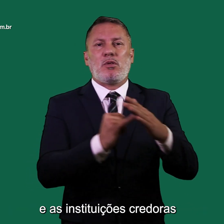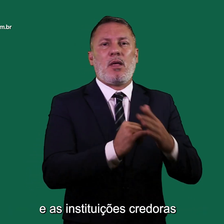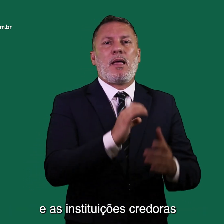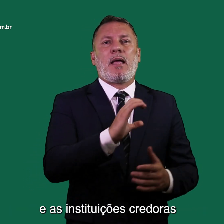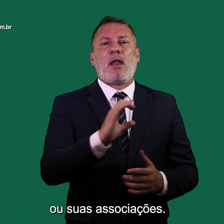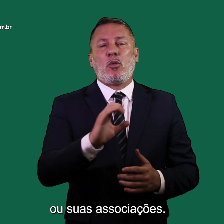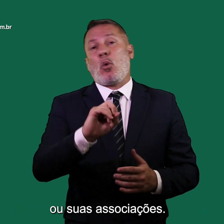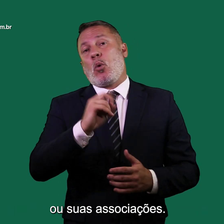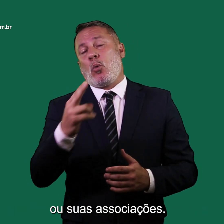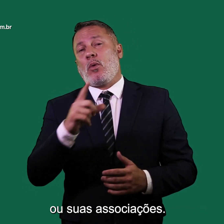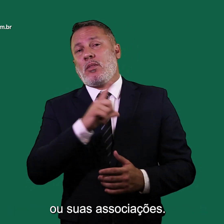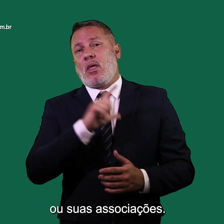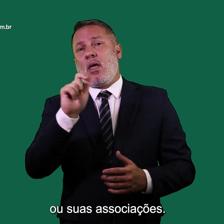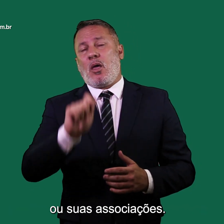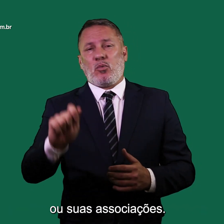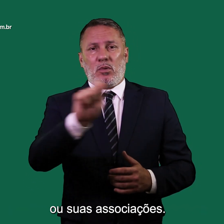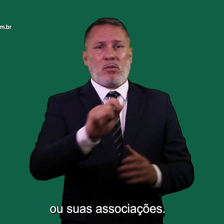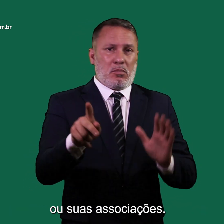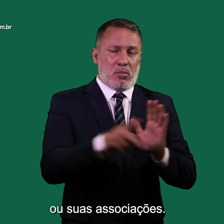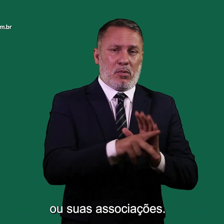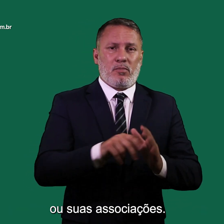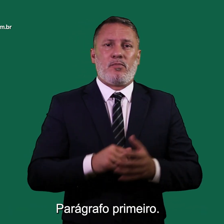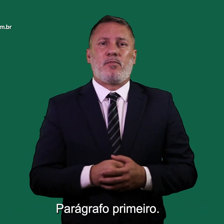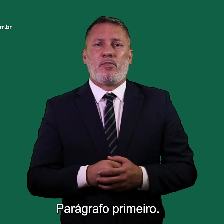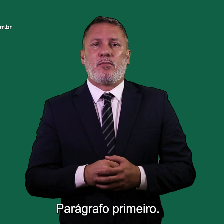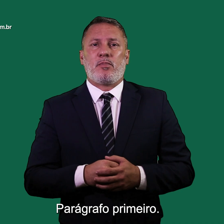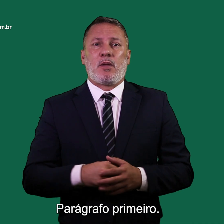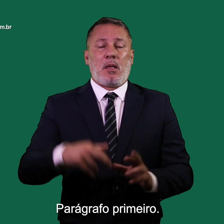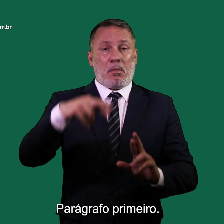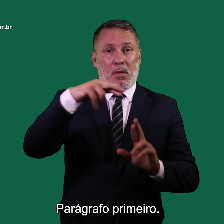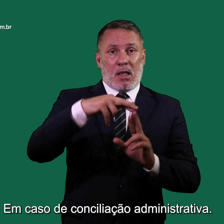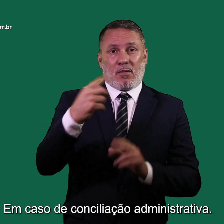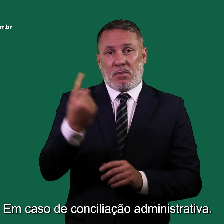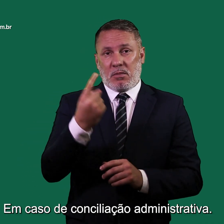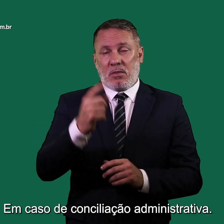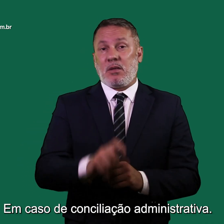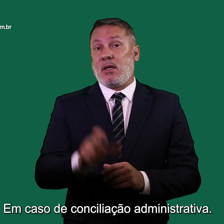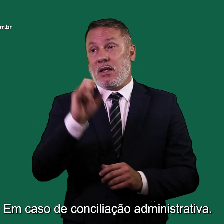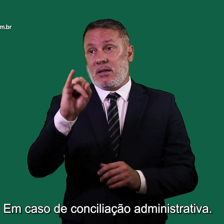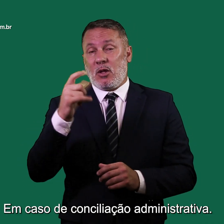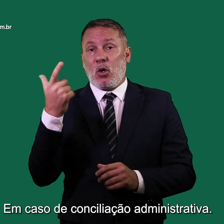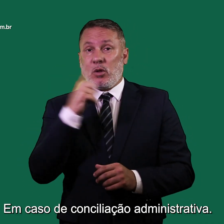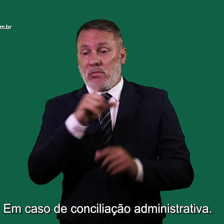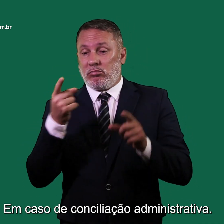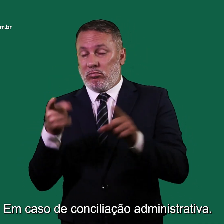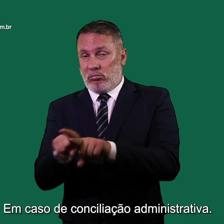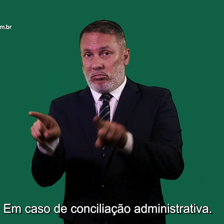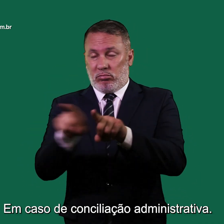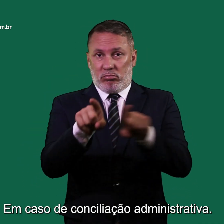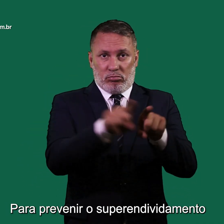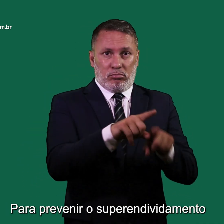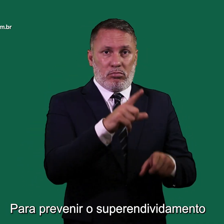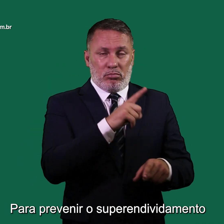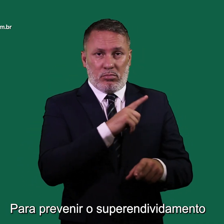credoras ou suas associações. Parágrafo 1º. Em caso de conciliação administrativa para prevenir